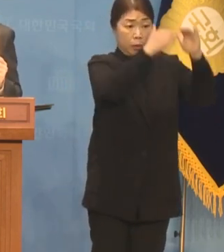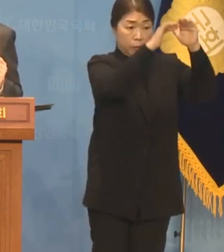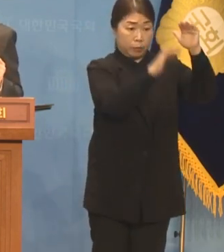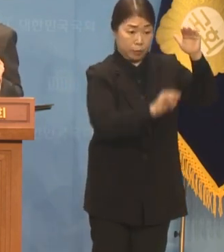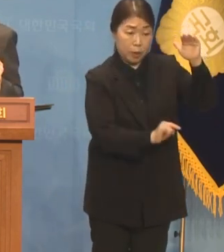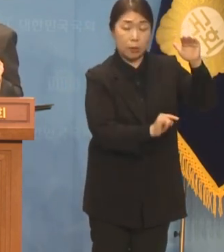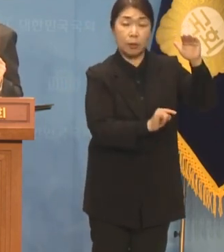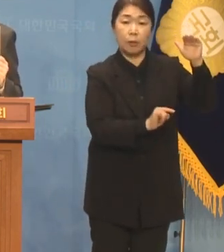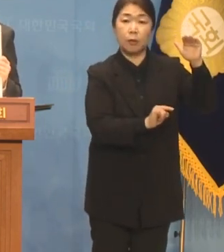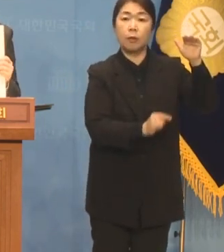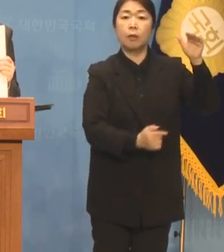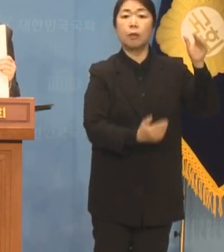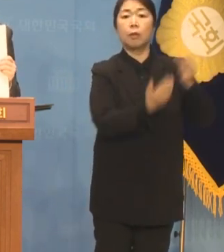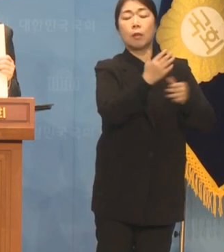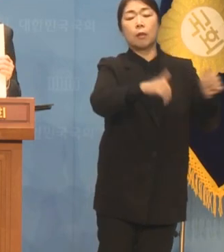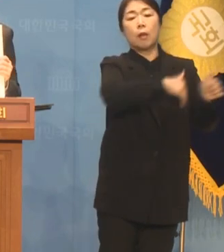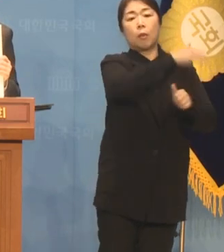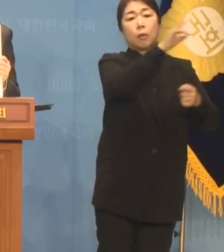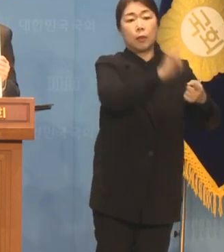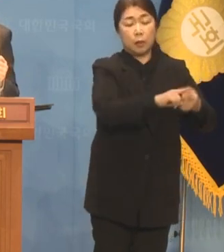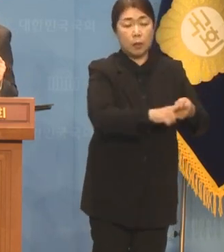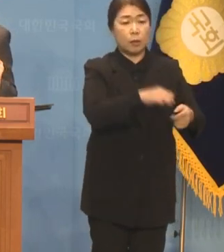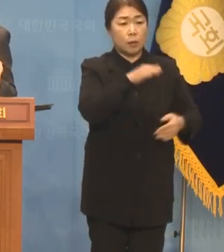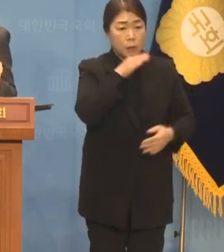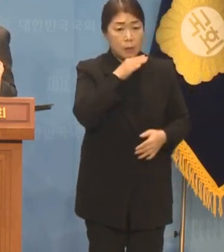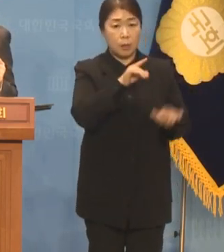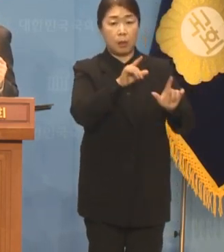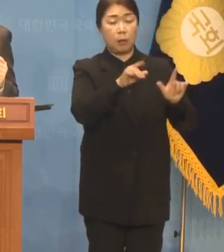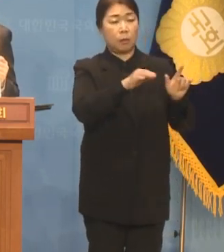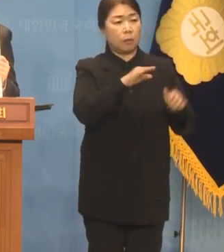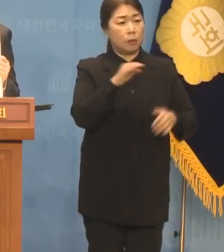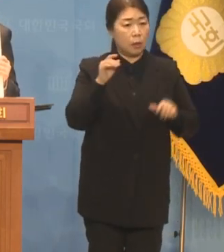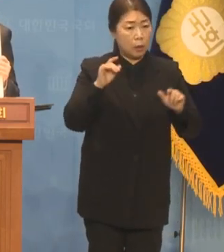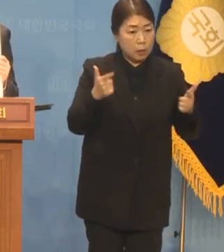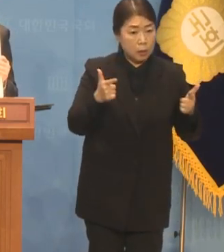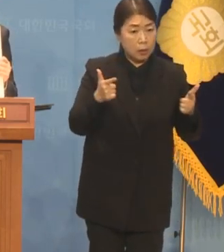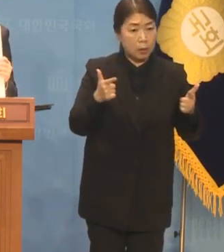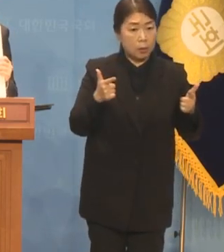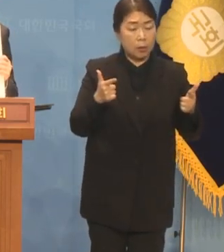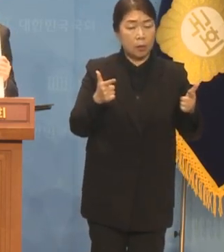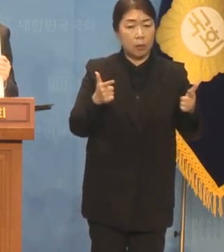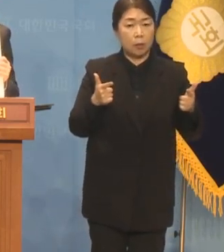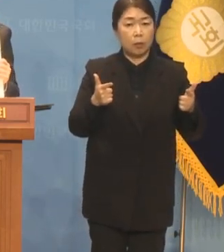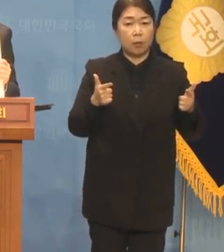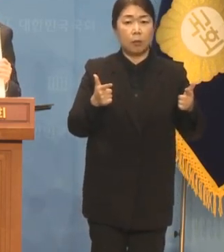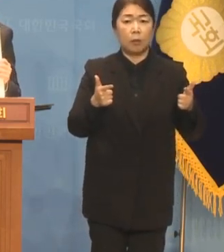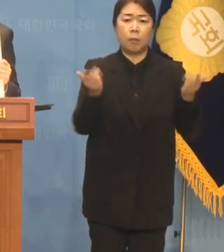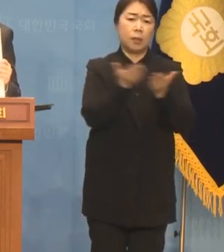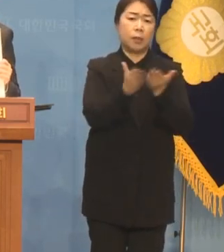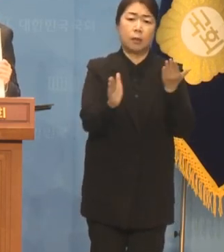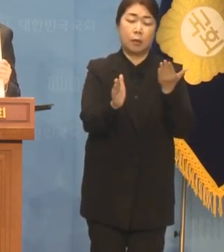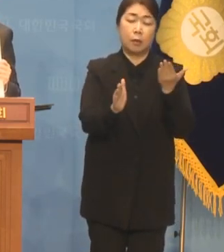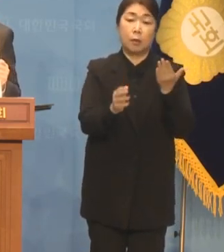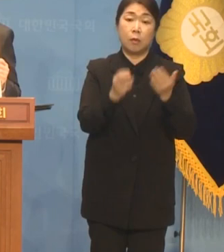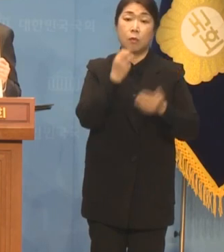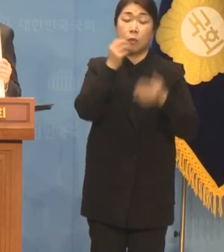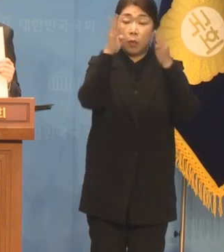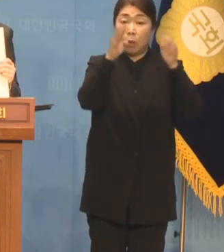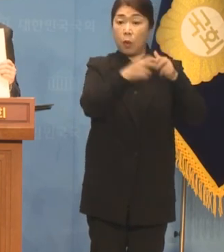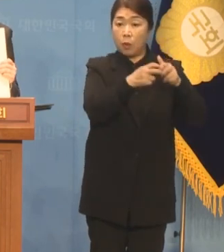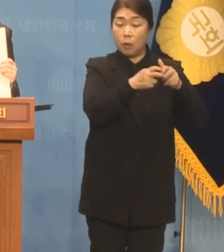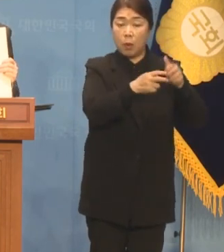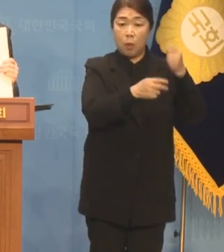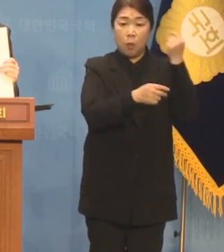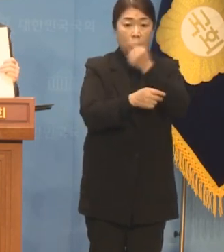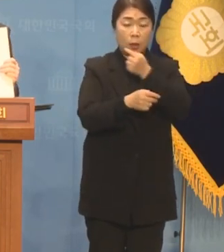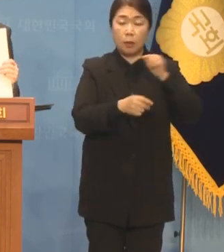이재명 대표의 상황도 실제적 사실관계와는 부합하지 않습니다. 아시다시피 서울대병원에서